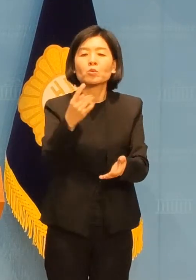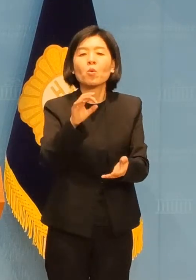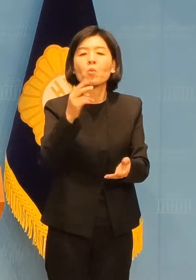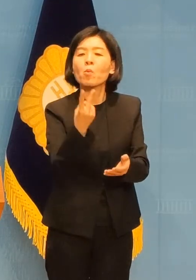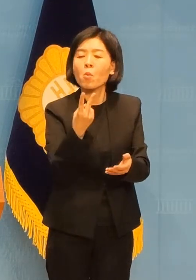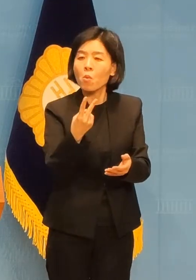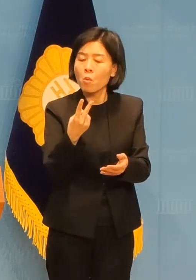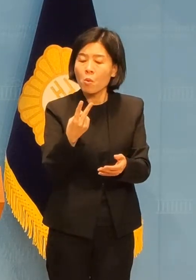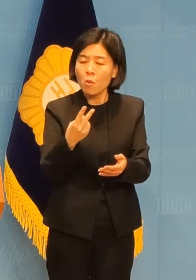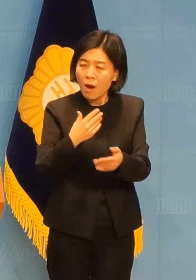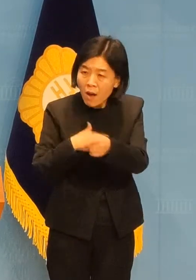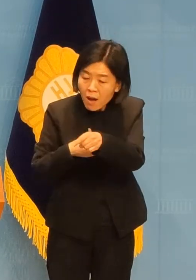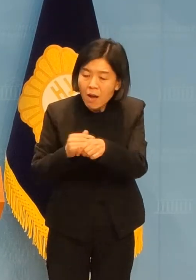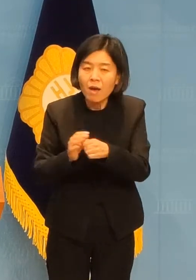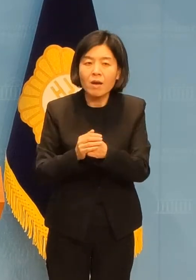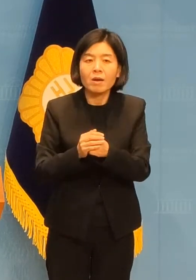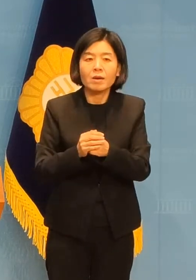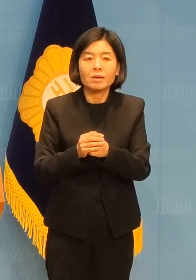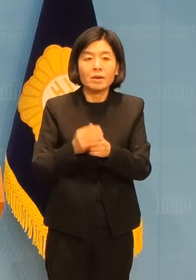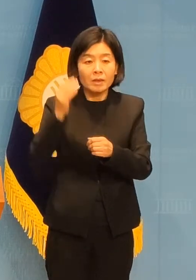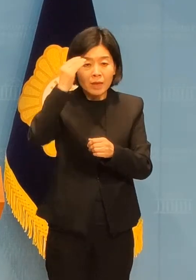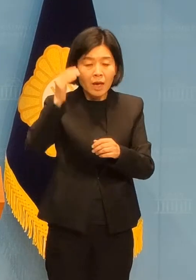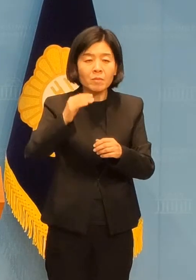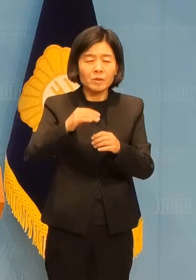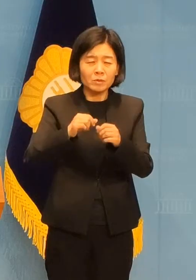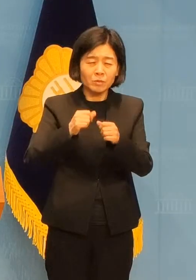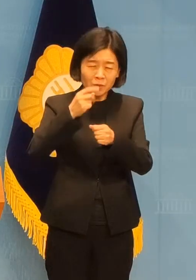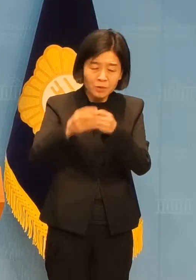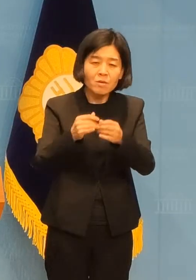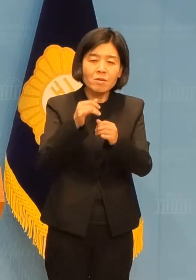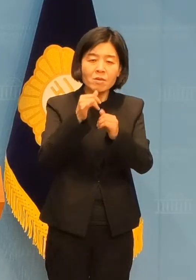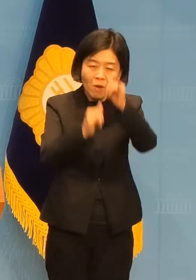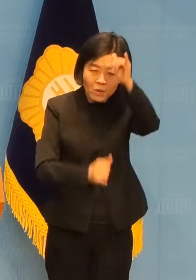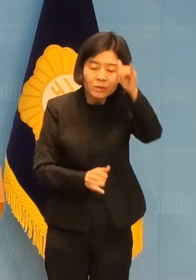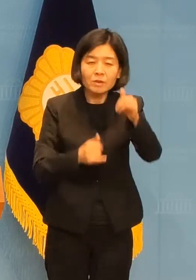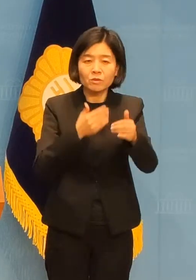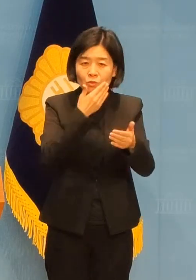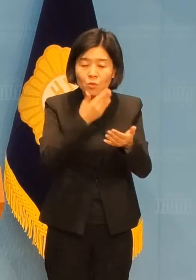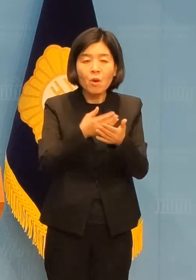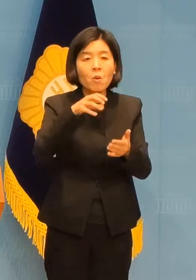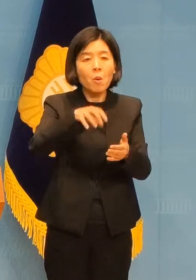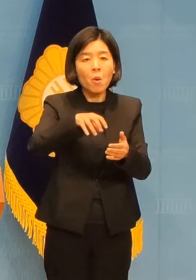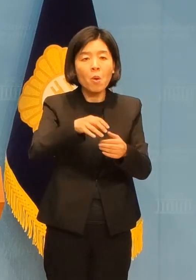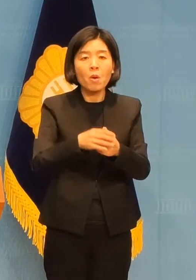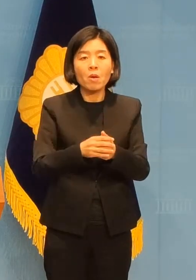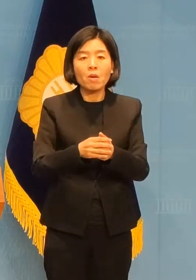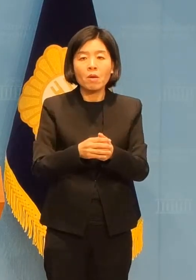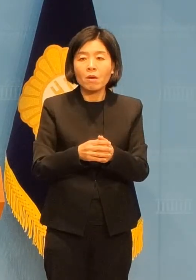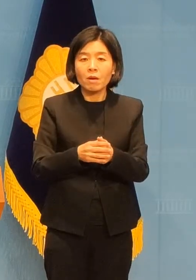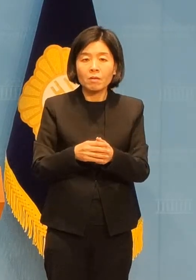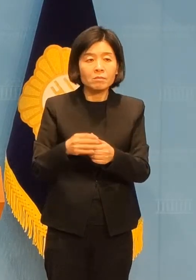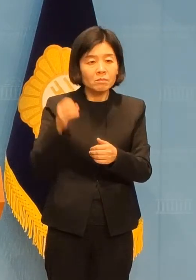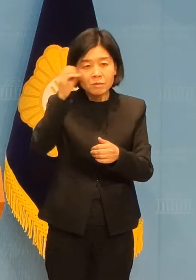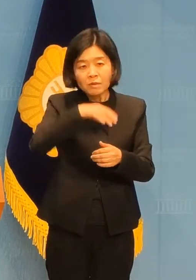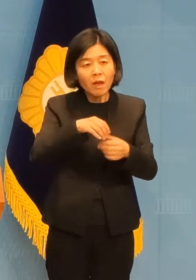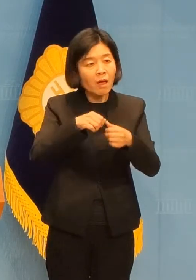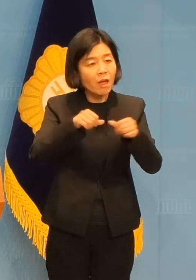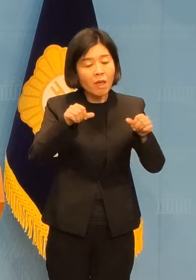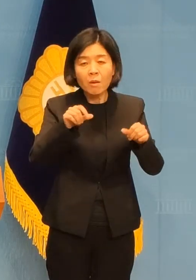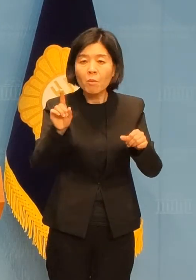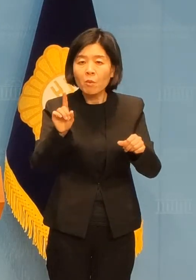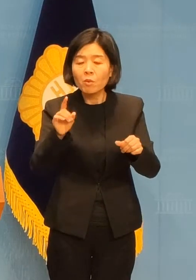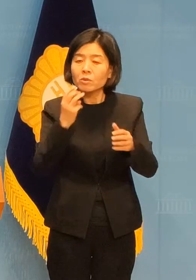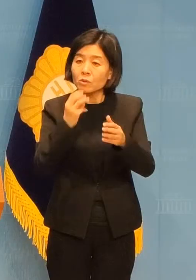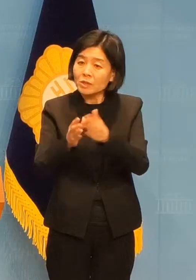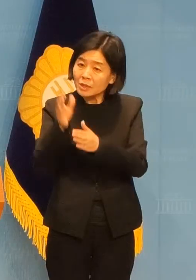수도다. 수백 년 역사유산을 한낱 초고층 빌딩 풍경으로 내주겠다는 사람이 서울시장이라는 게 한심할